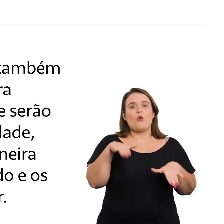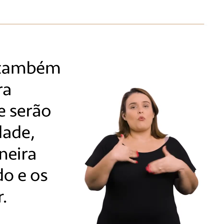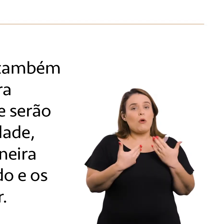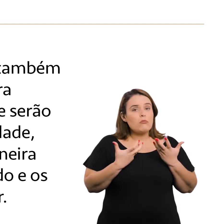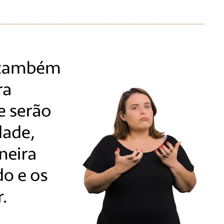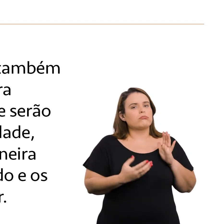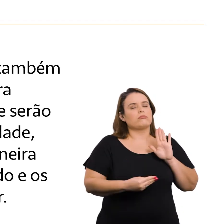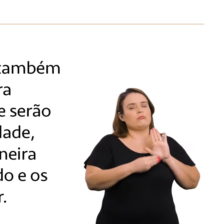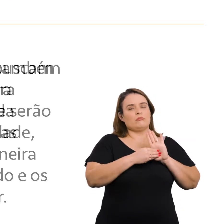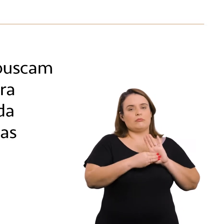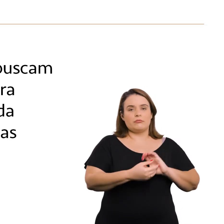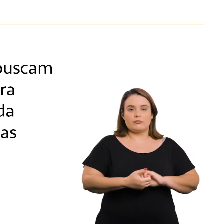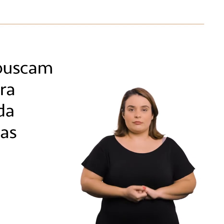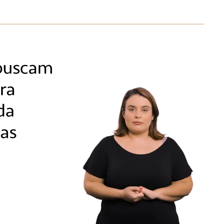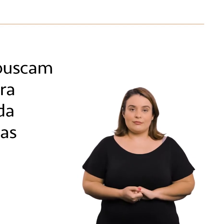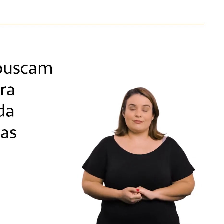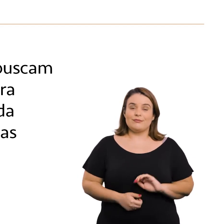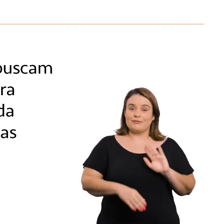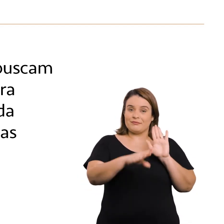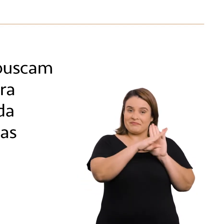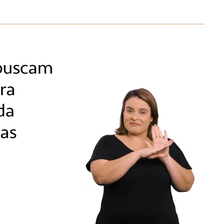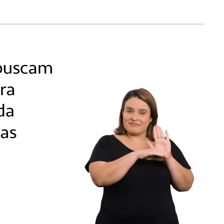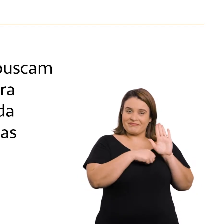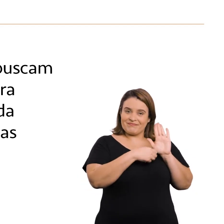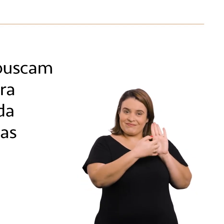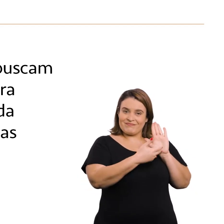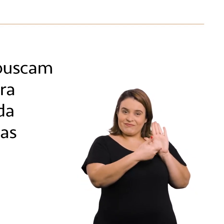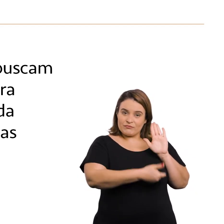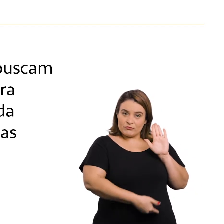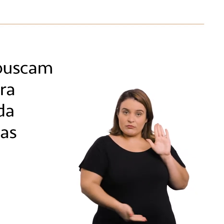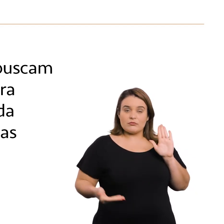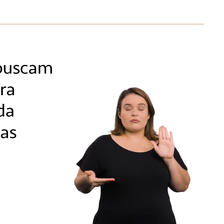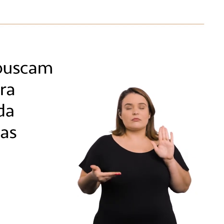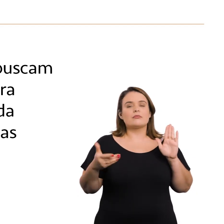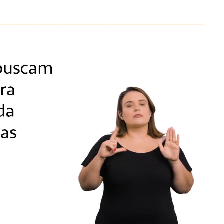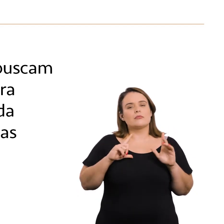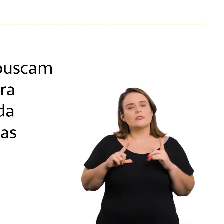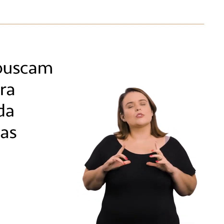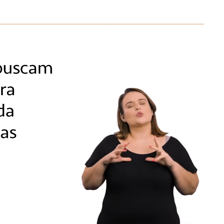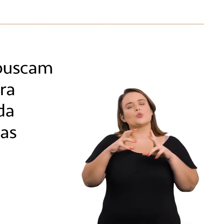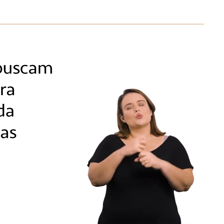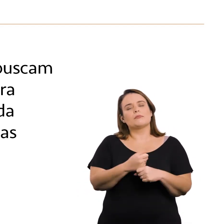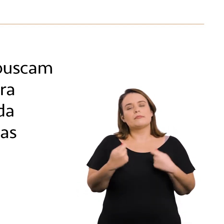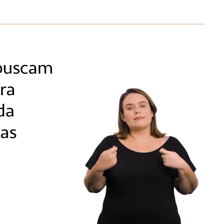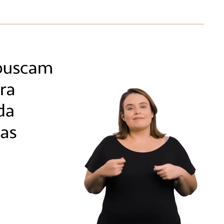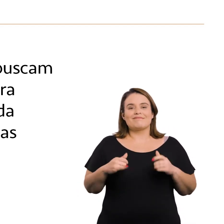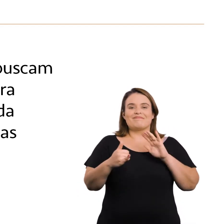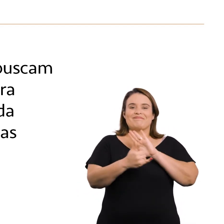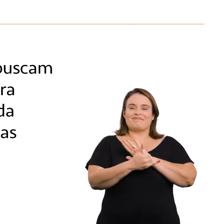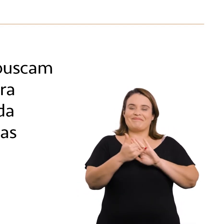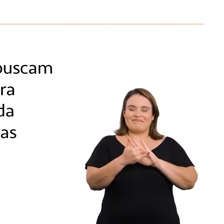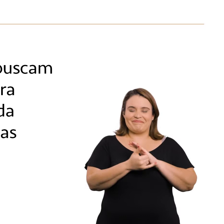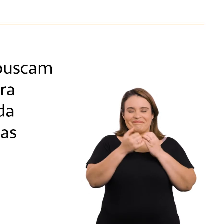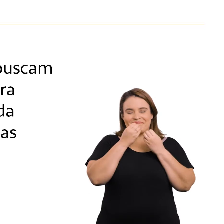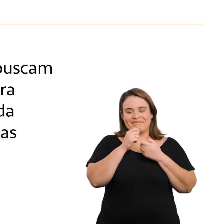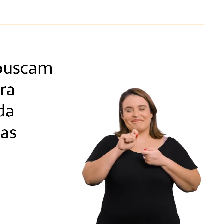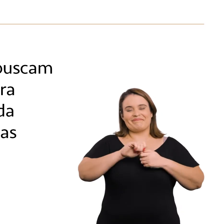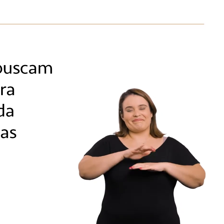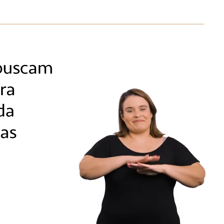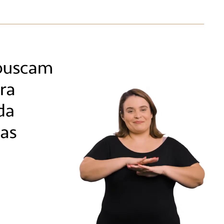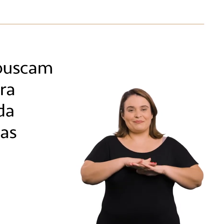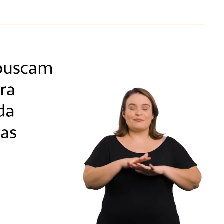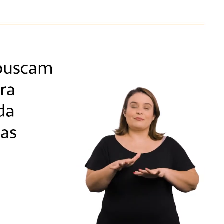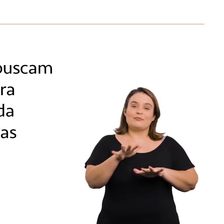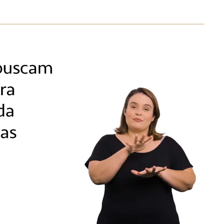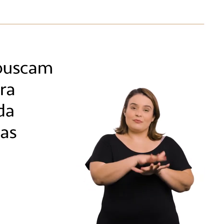valores que se quer imprimir. As etapas descritas abaixo buscam a abrangência necessária para uma estratégia bem-sucedida